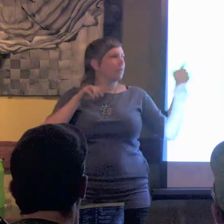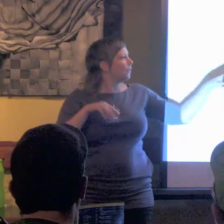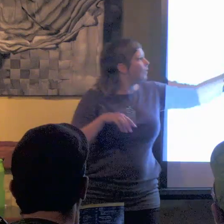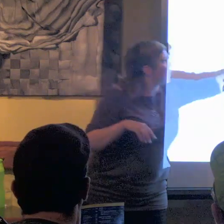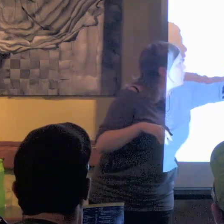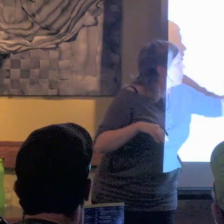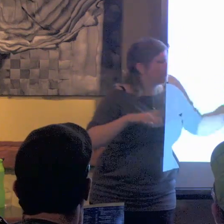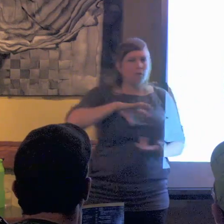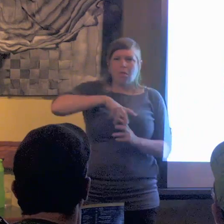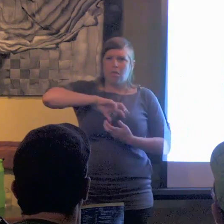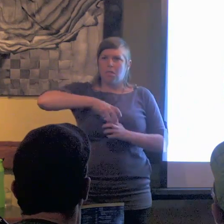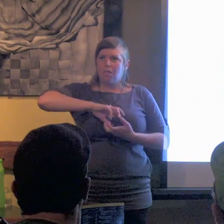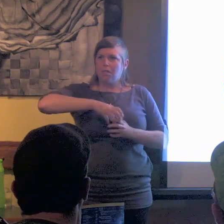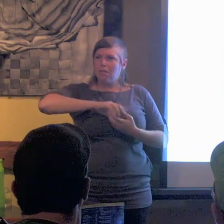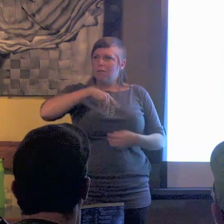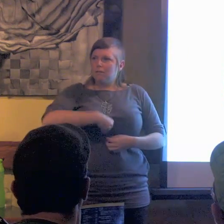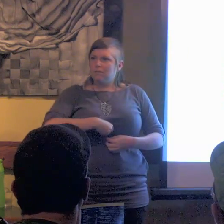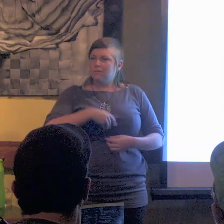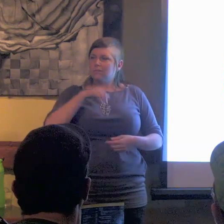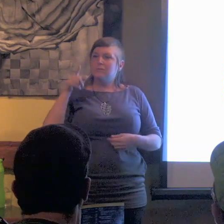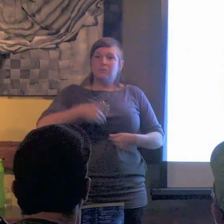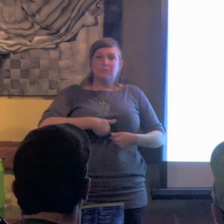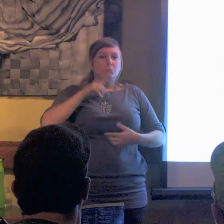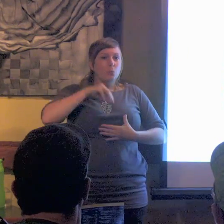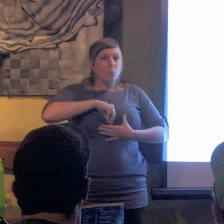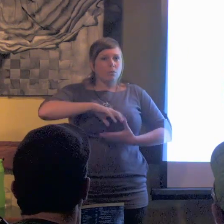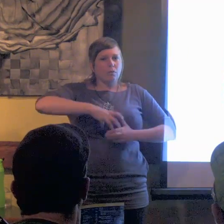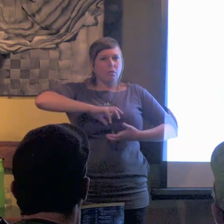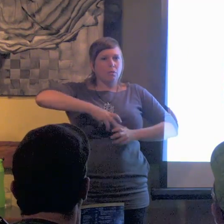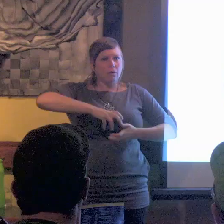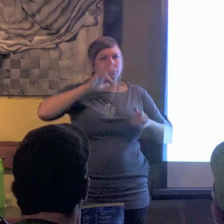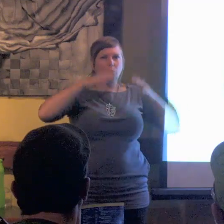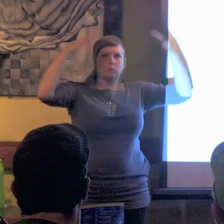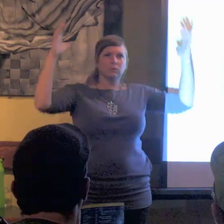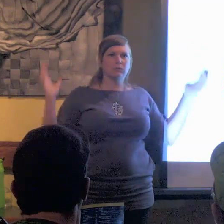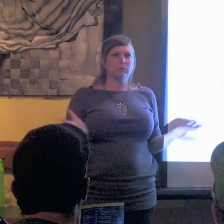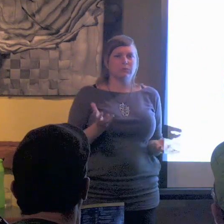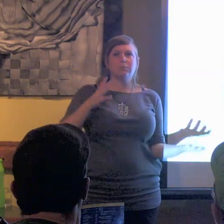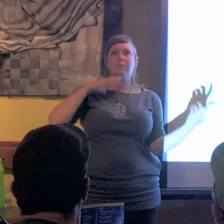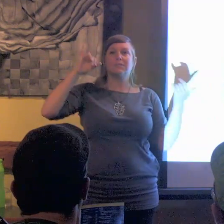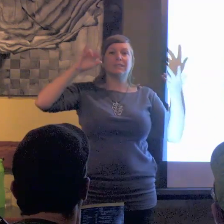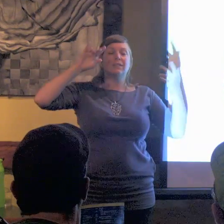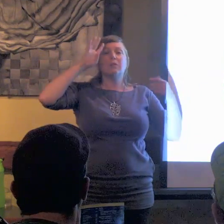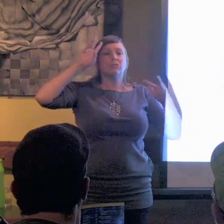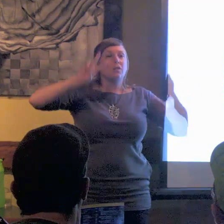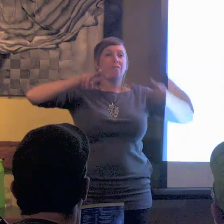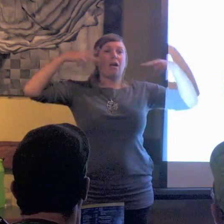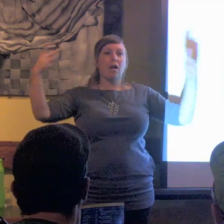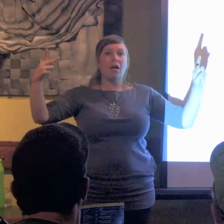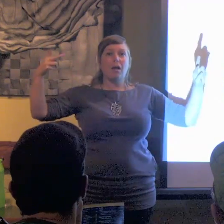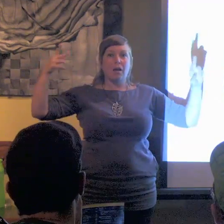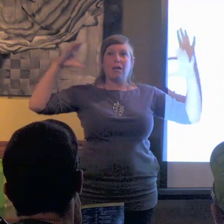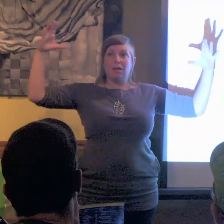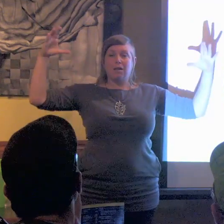ça, toutes ces perceptions-là créent une pression, quelque part, dans la communauté sourde et chez la personne sourde. Et elle se doit, justement, de